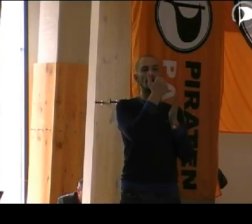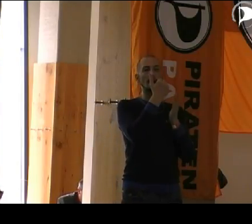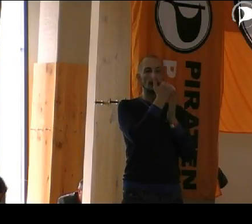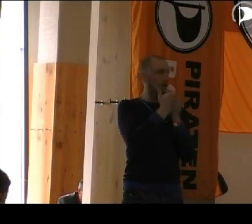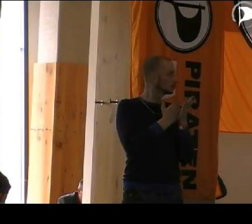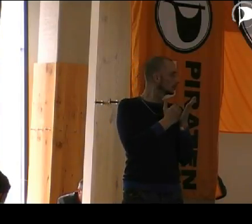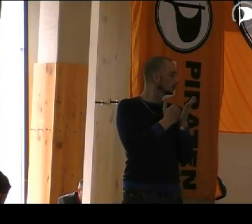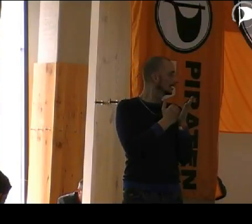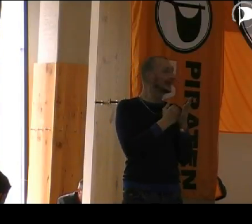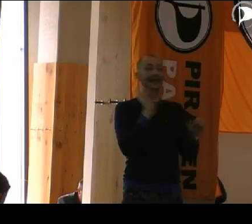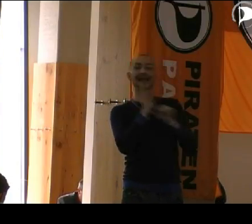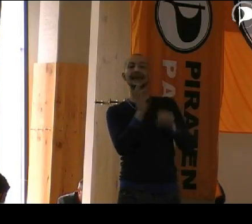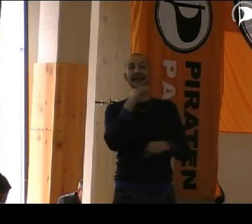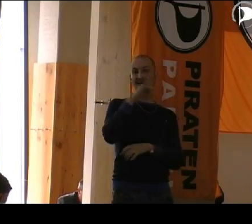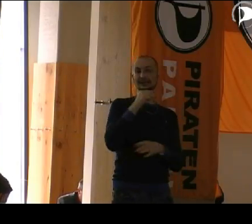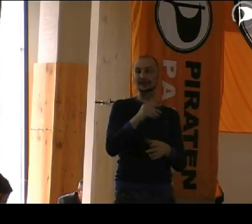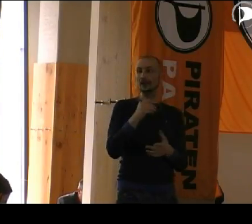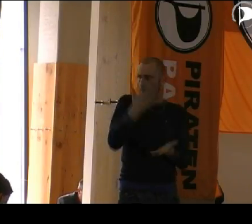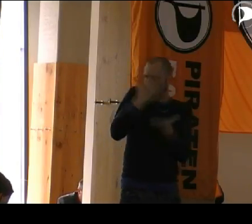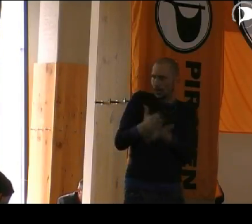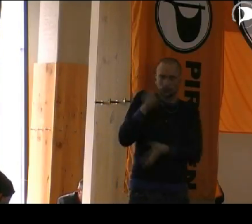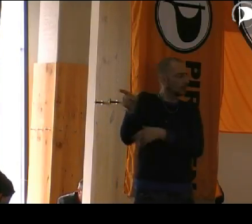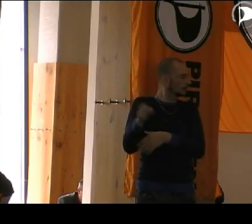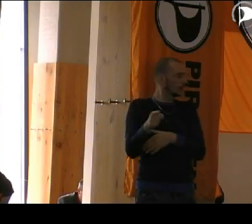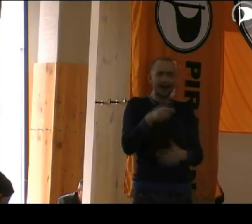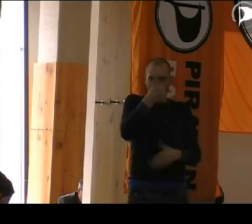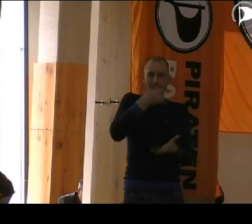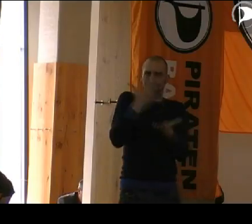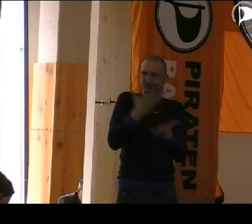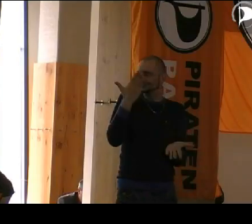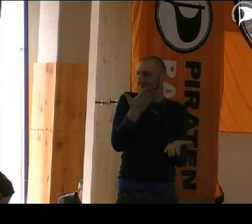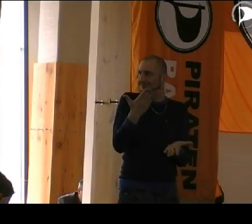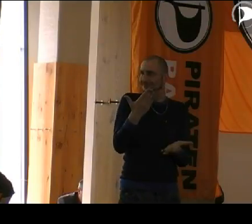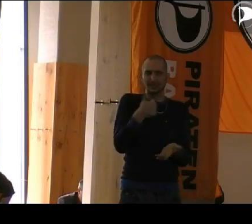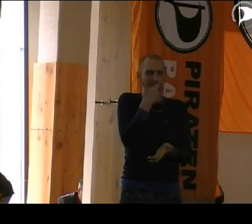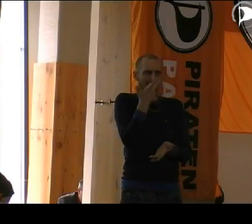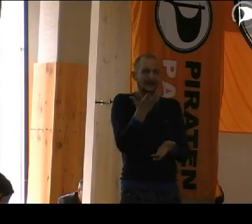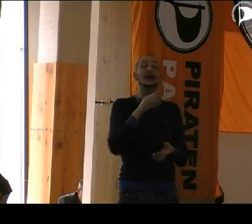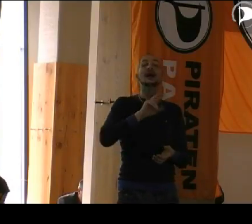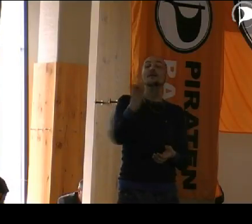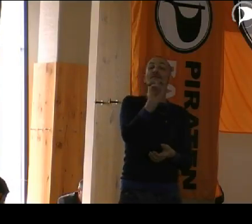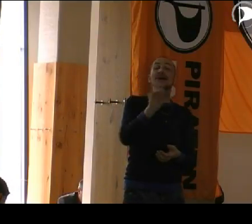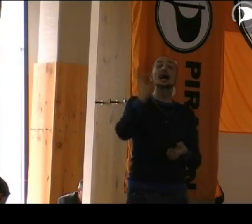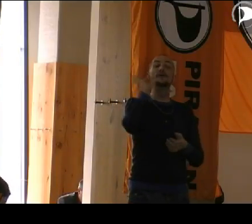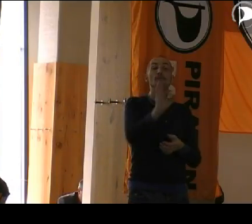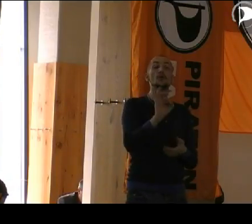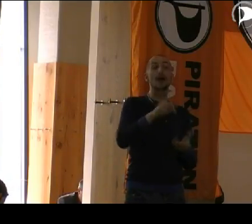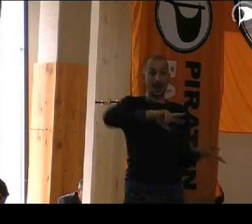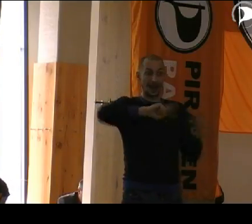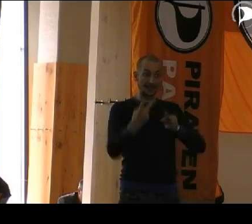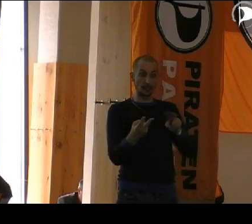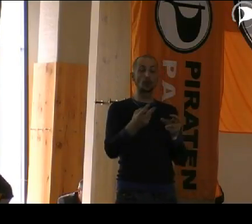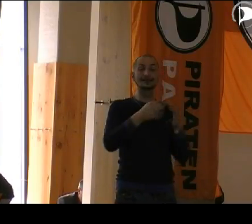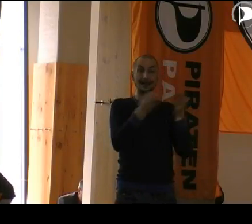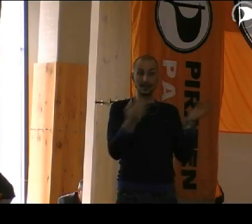warten wir gerade eine gegenrede wer ist dafür dass wir die tagesordnung ändern